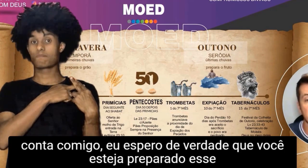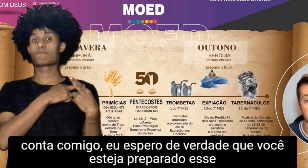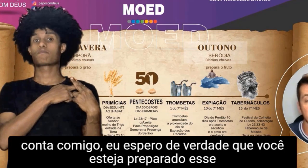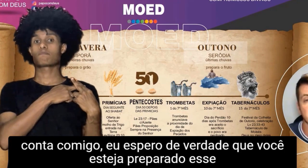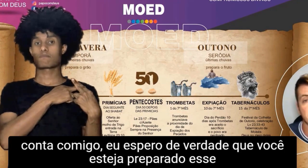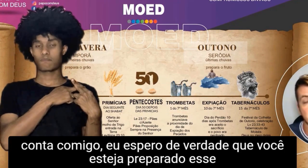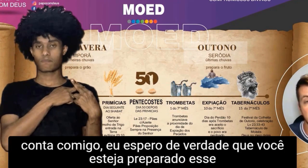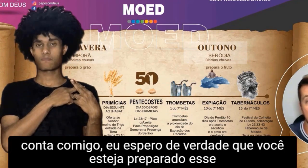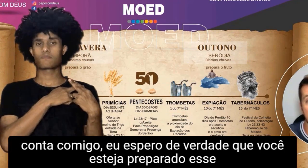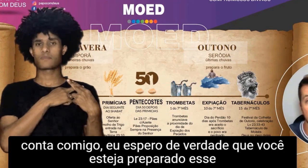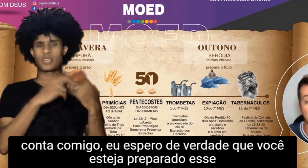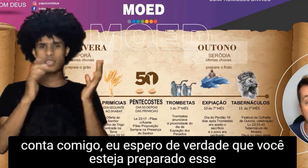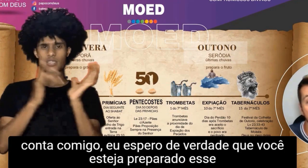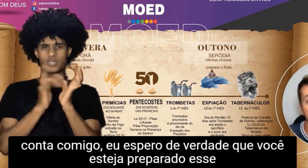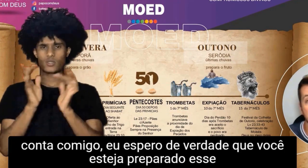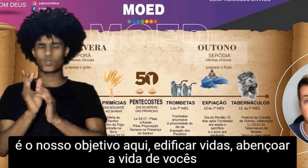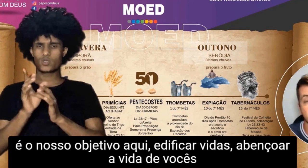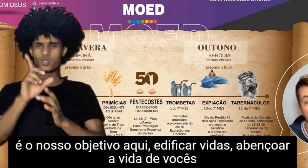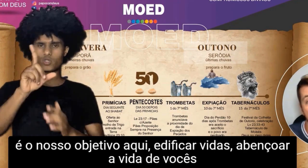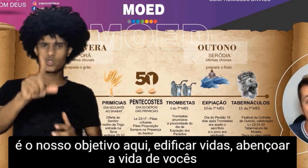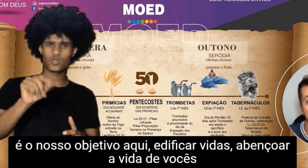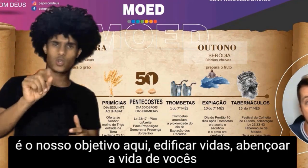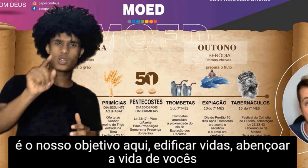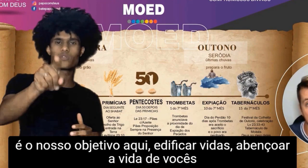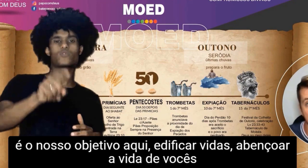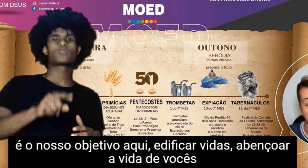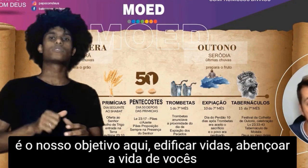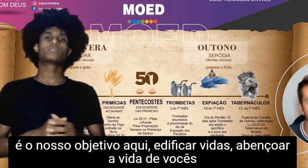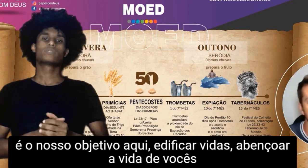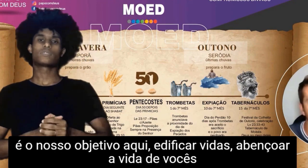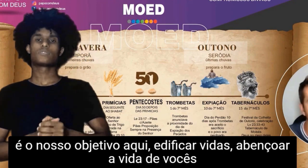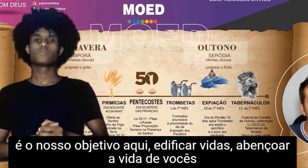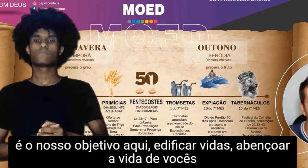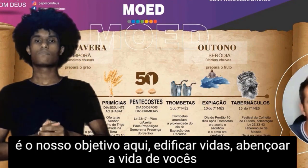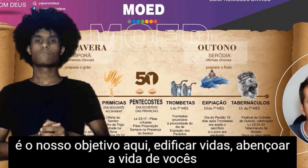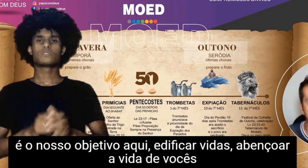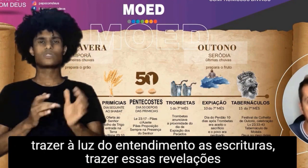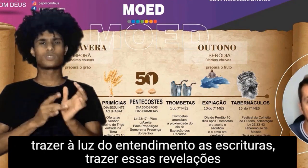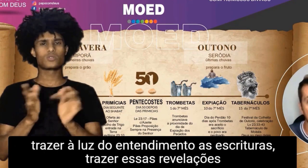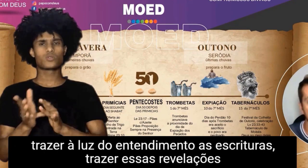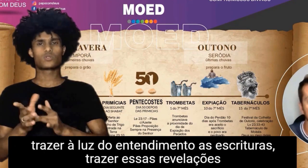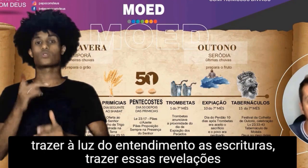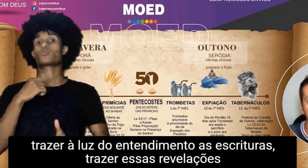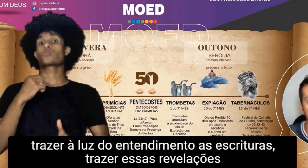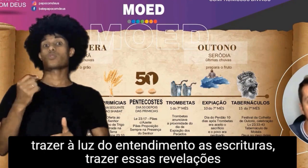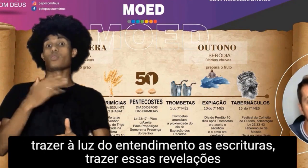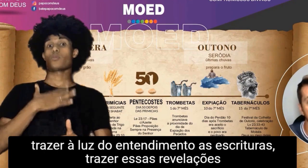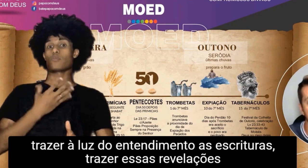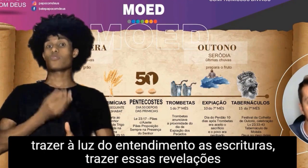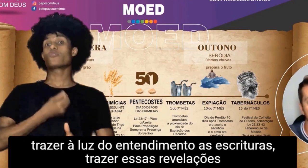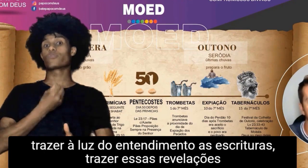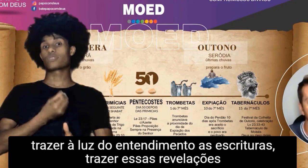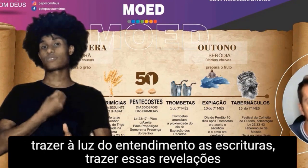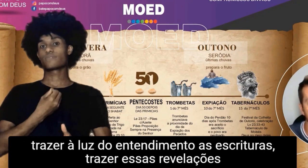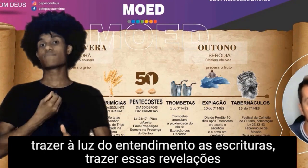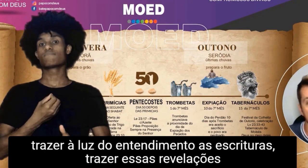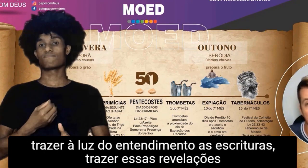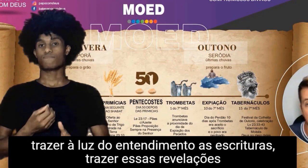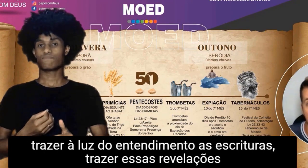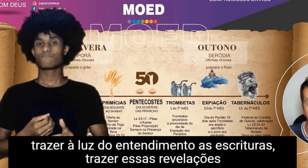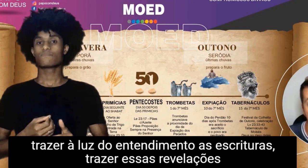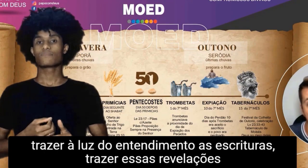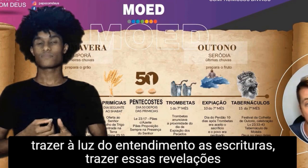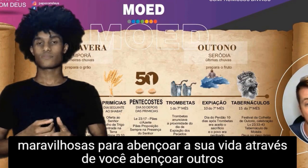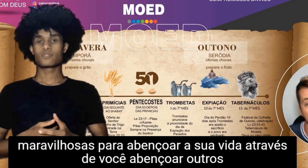de verdade que você esteja preparado. Esse é o nosso objetivo aqui, edificar vidas, abençoar a vida de vocês, trazer a luz do entendimento às escrituras, trazer